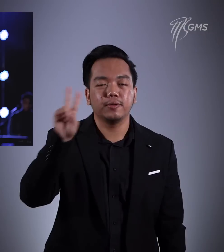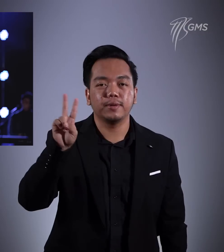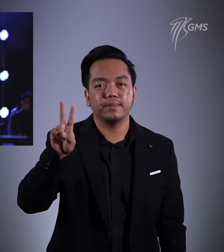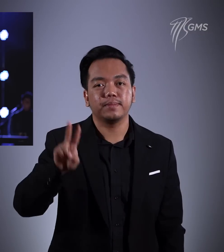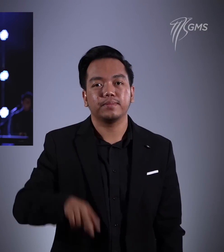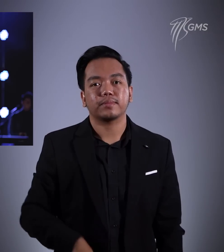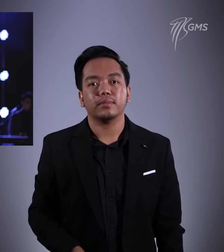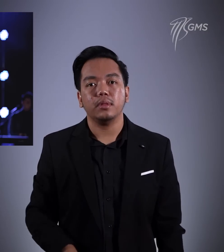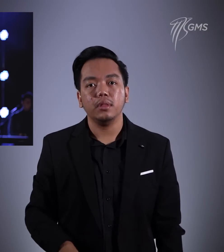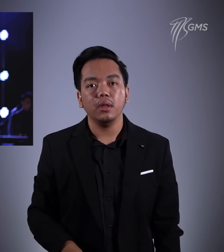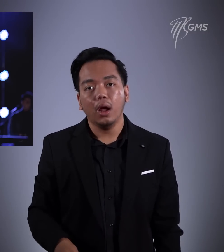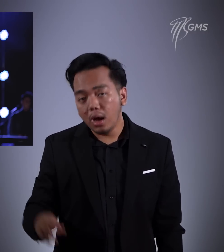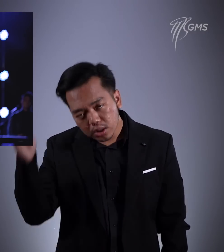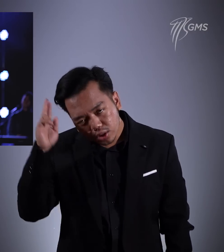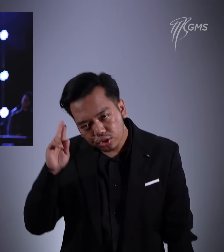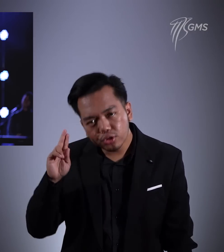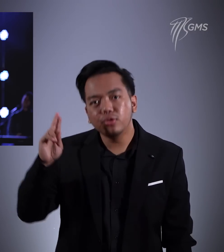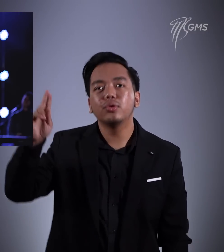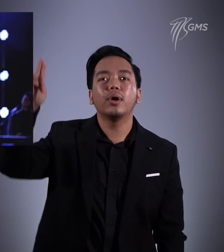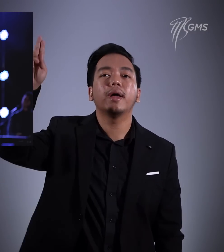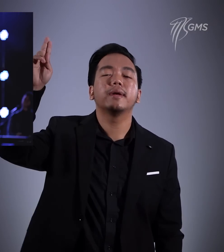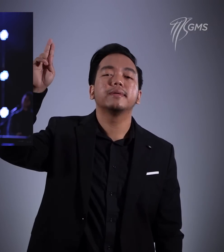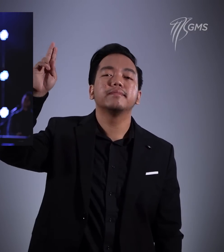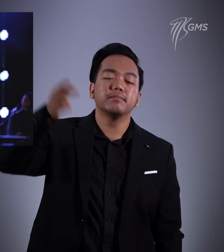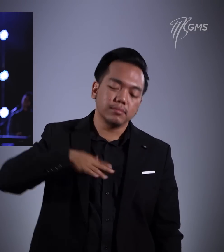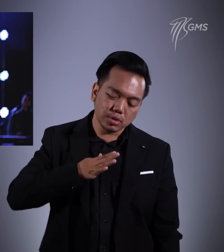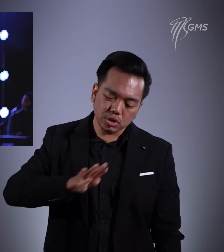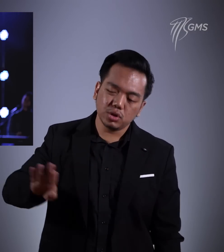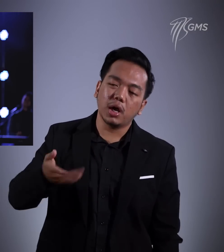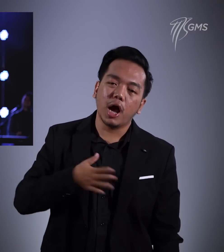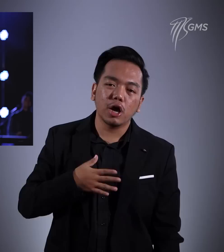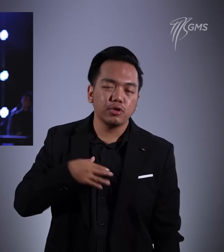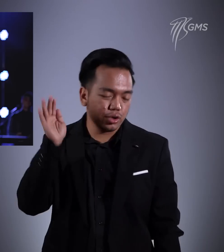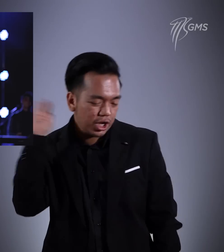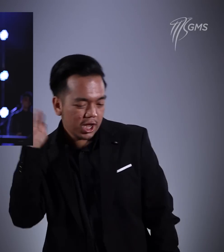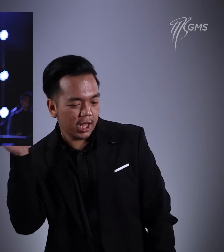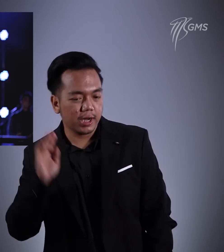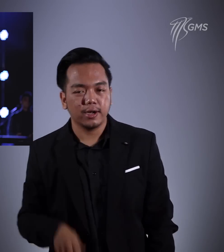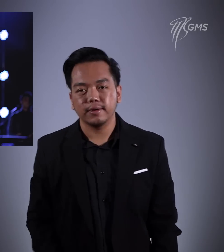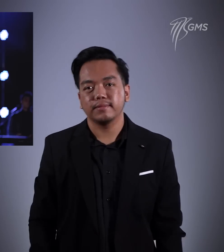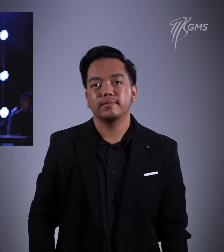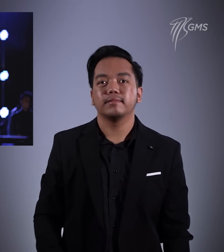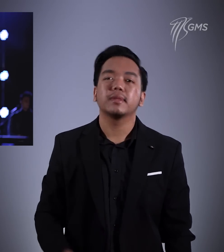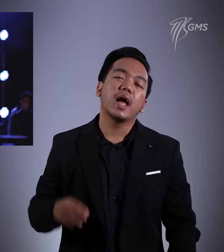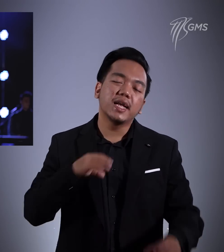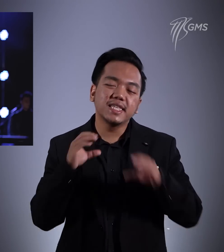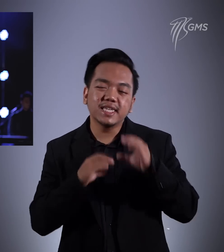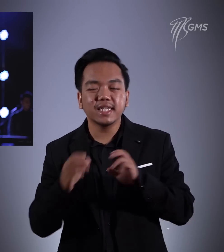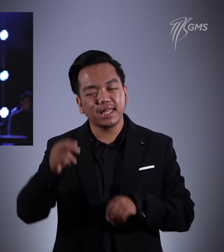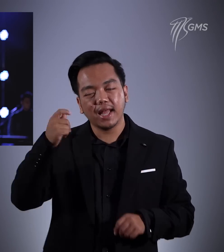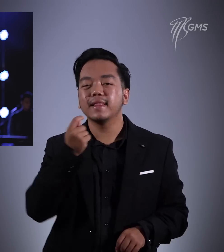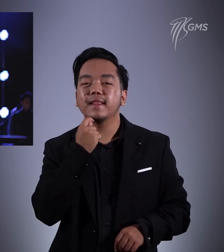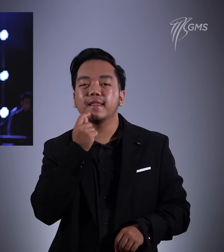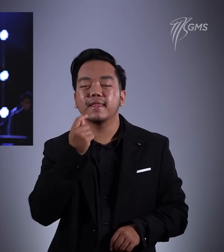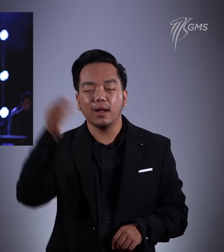lihat tonasinya? Berbeda sudah. Telah ku dengar kabar tentang engkau. Dan pekerjaanmu ya Tuhan,